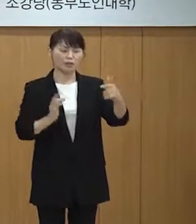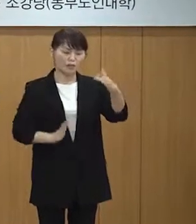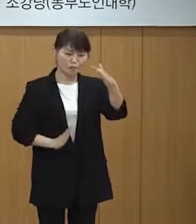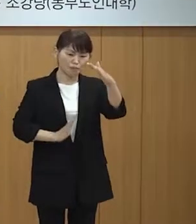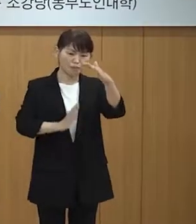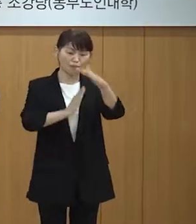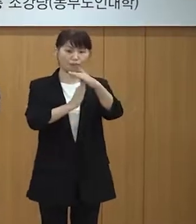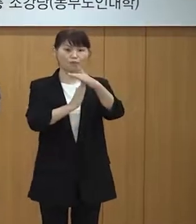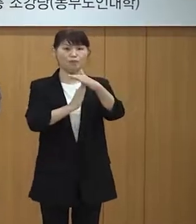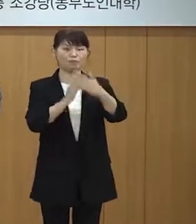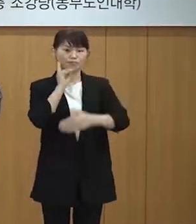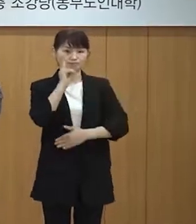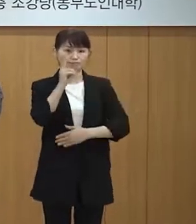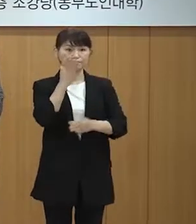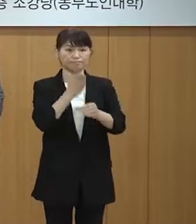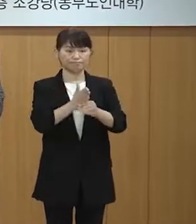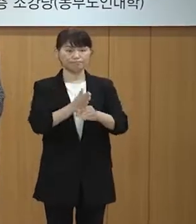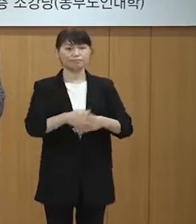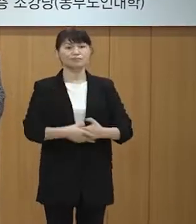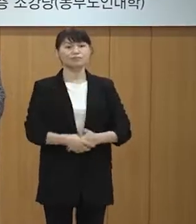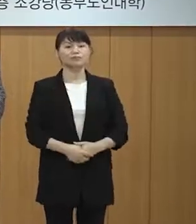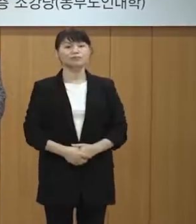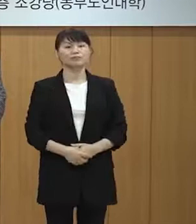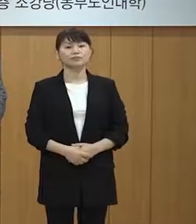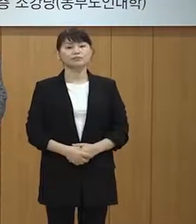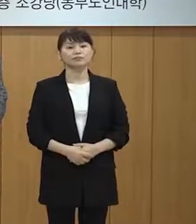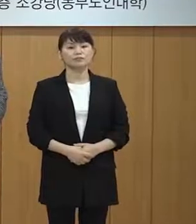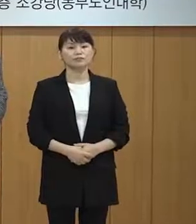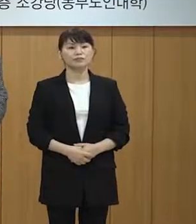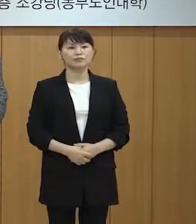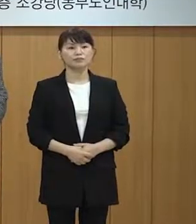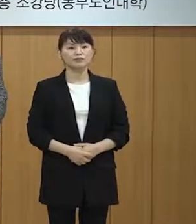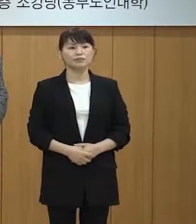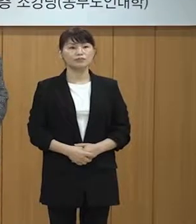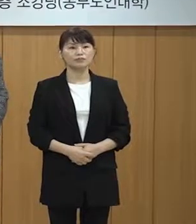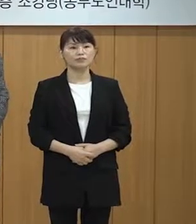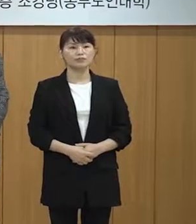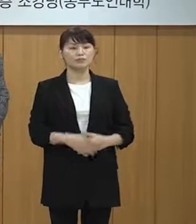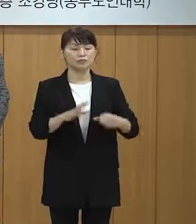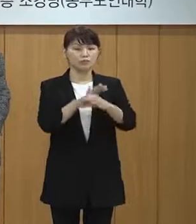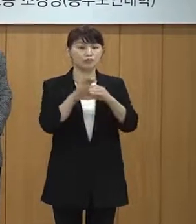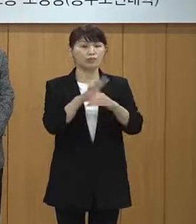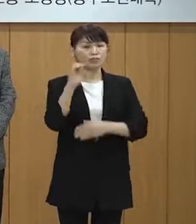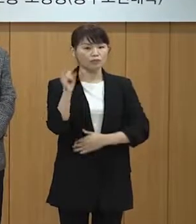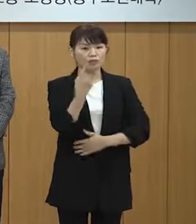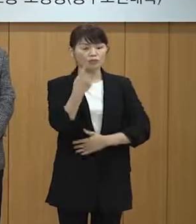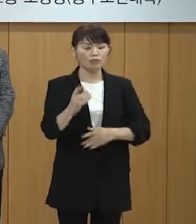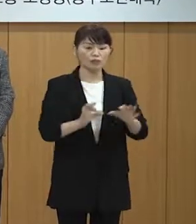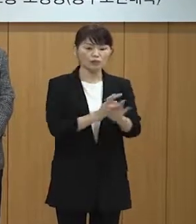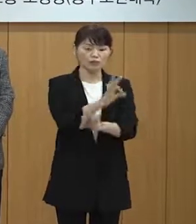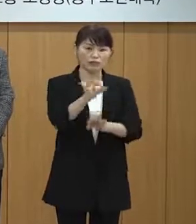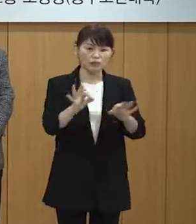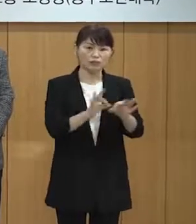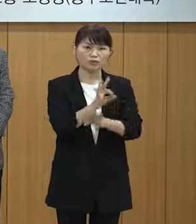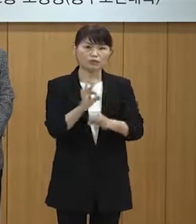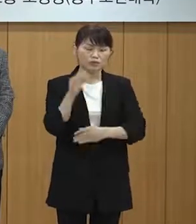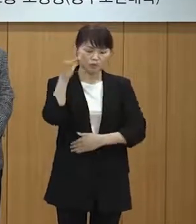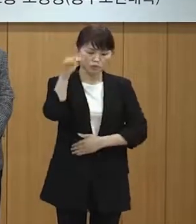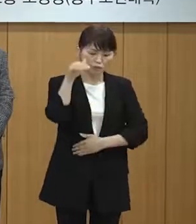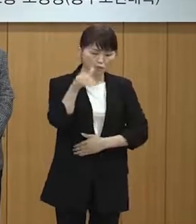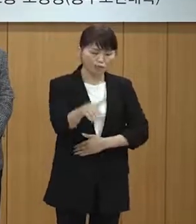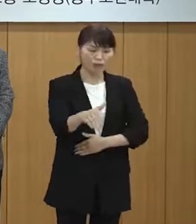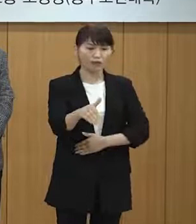다다르고 있는 상황입니다. 이로 인한 경제활동의 둔화로 지역상권이